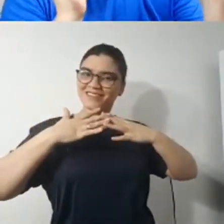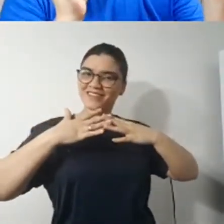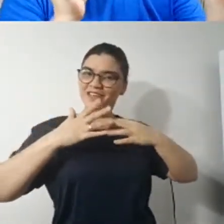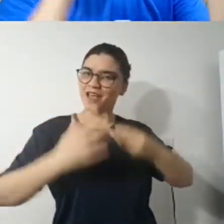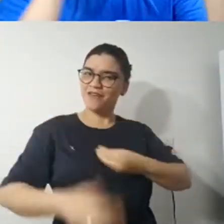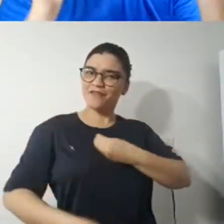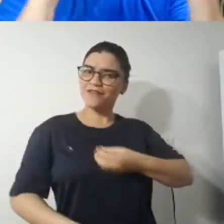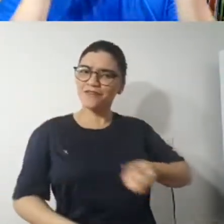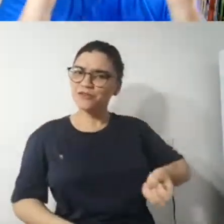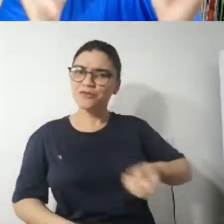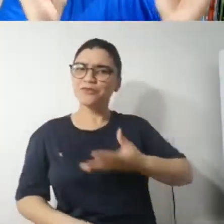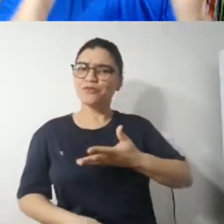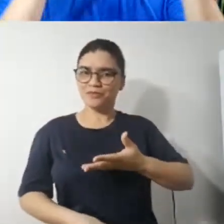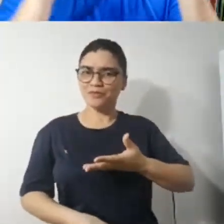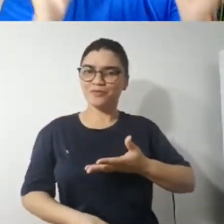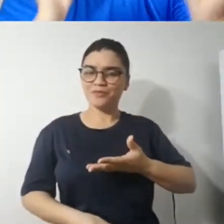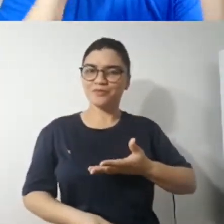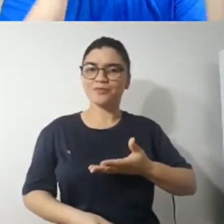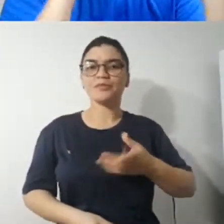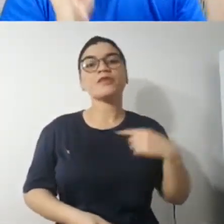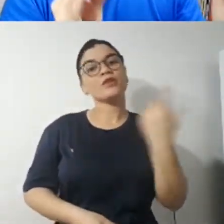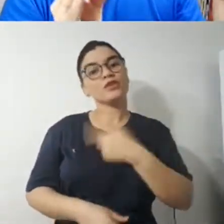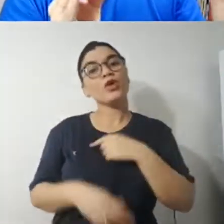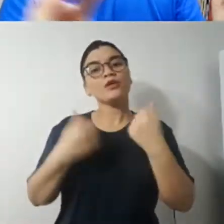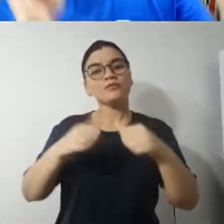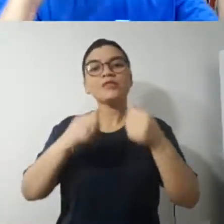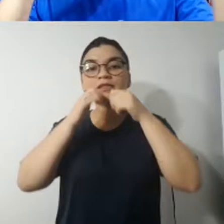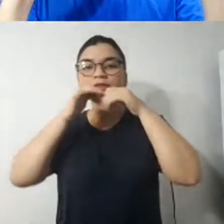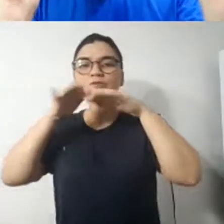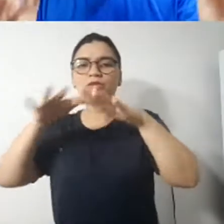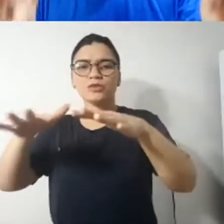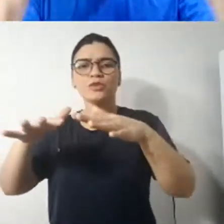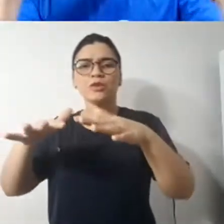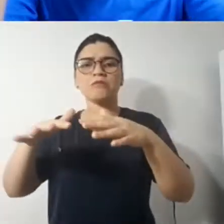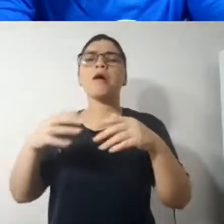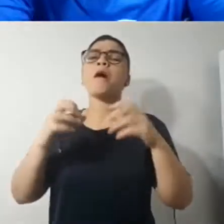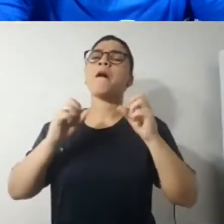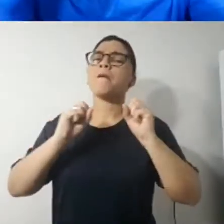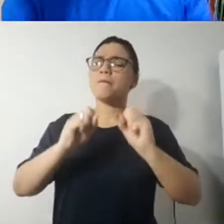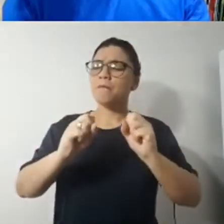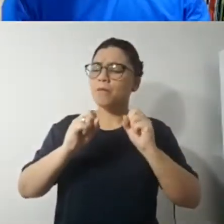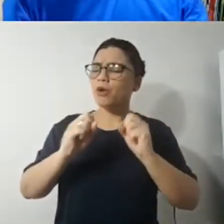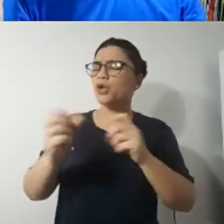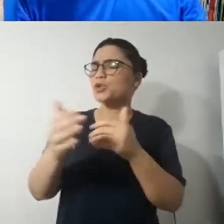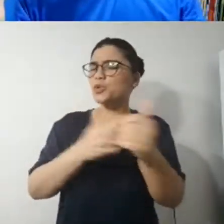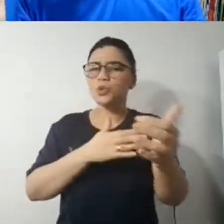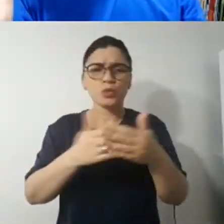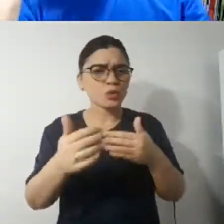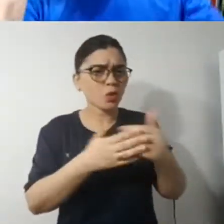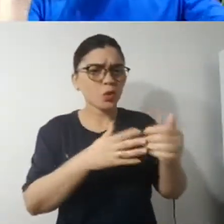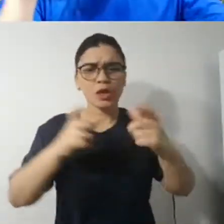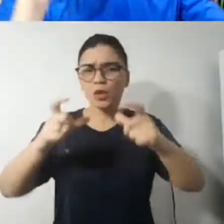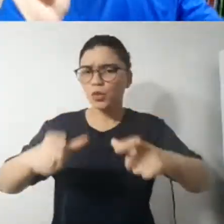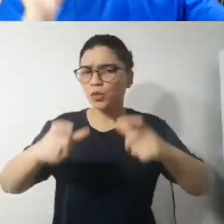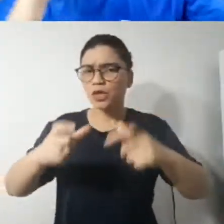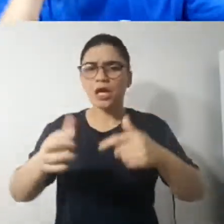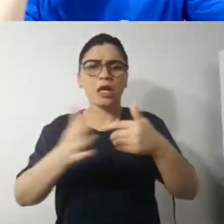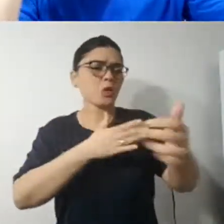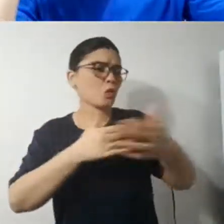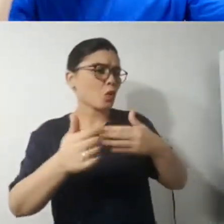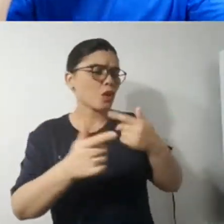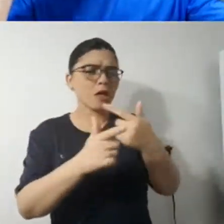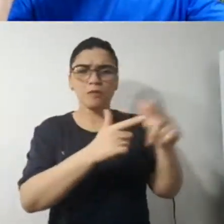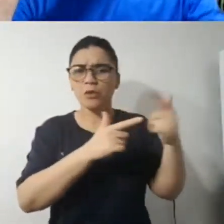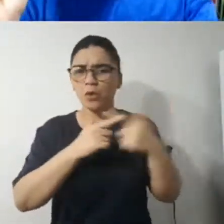bênção, independente das circunstâncias, independente de quem estiver ao nosso lado, independente do que as pessoas